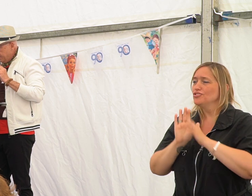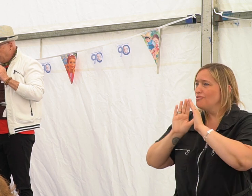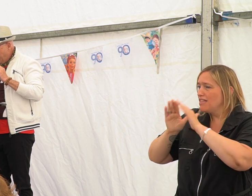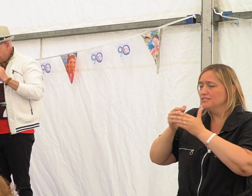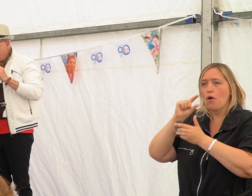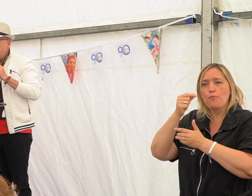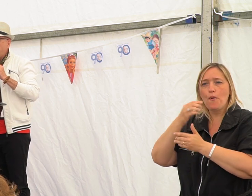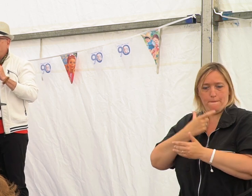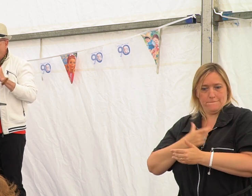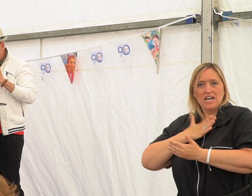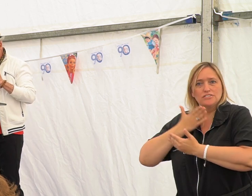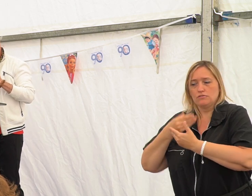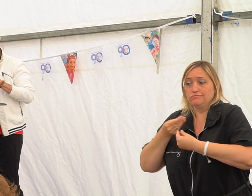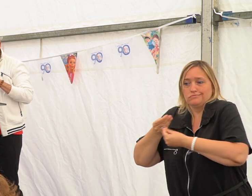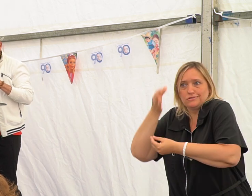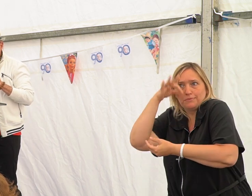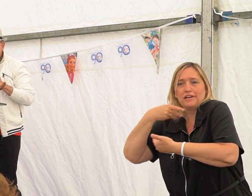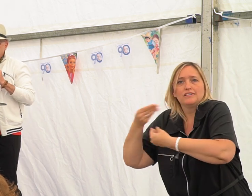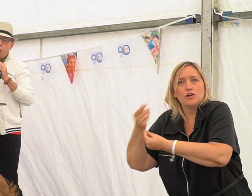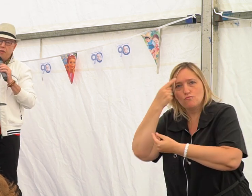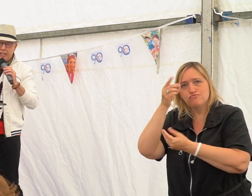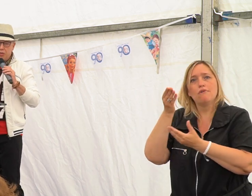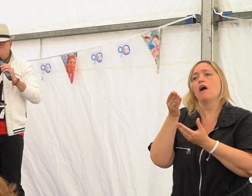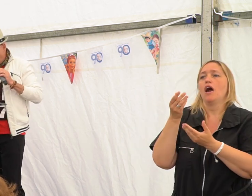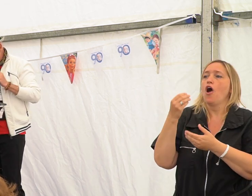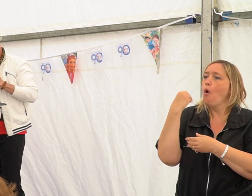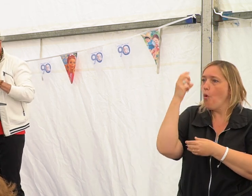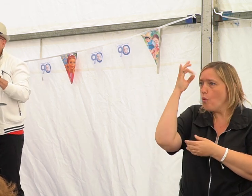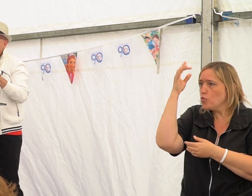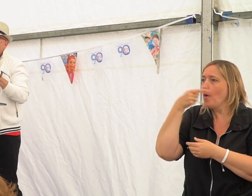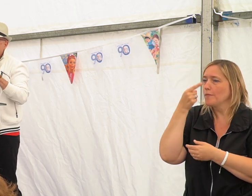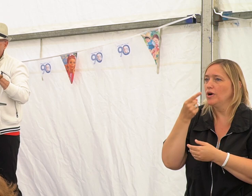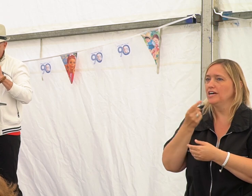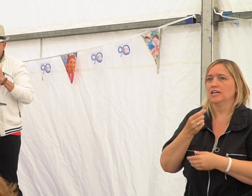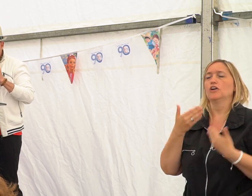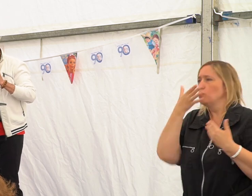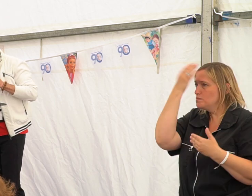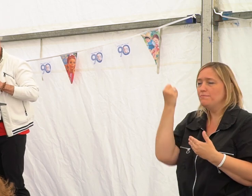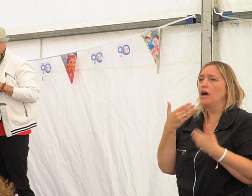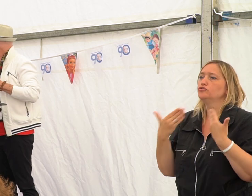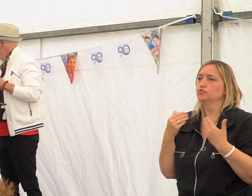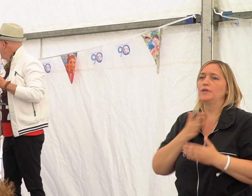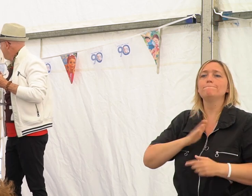personne dans le patrimoine culturel de notre ville. Sans oublier aujourd'hui, bonne fête de père à tous.